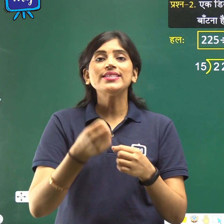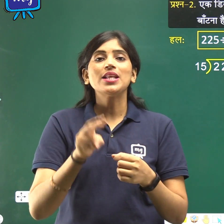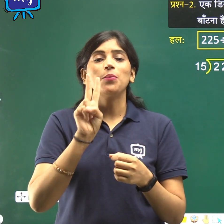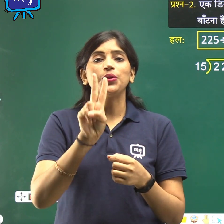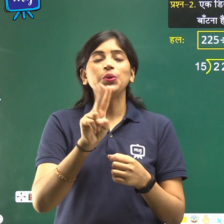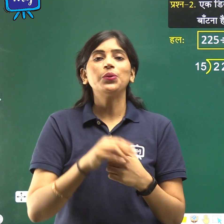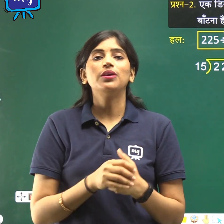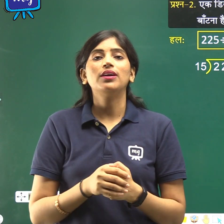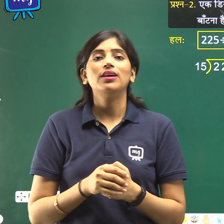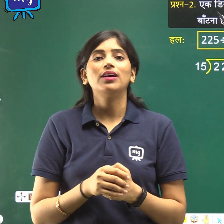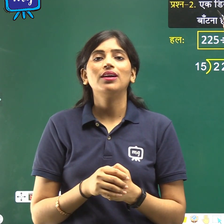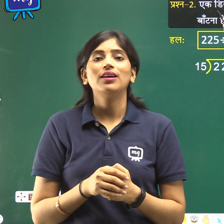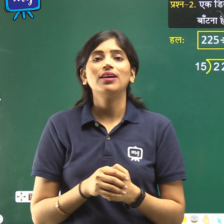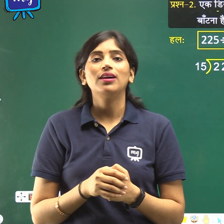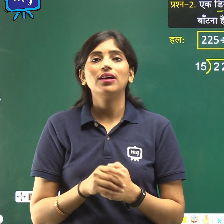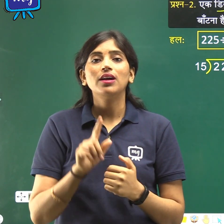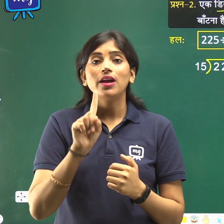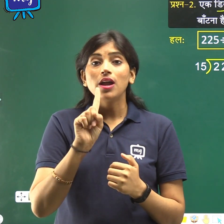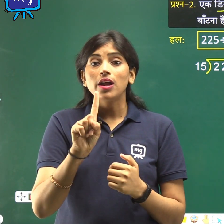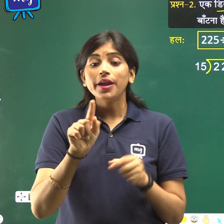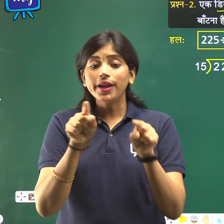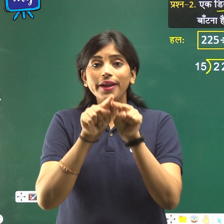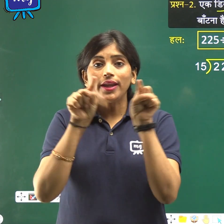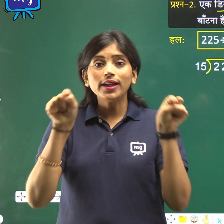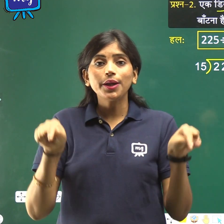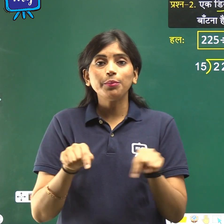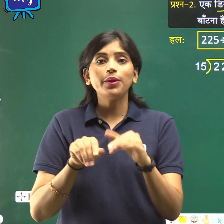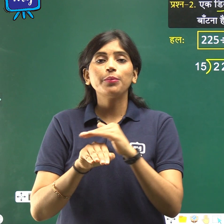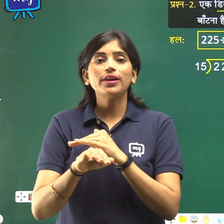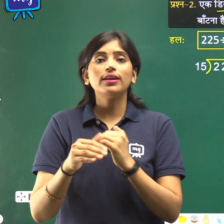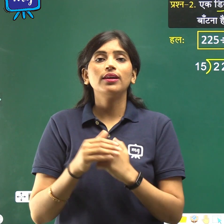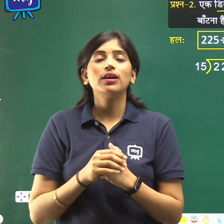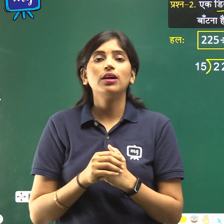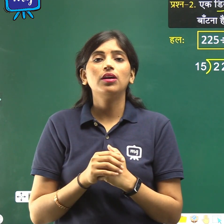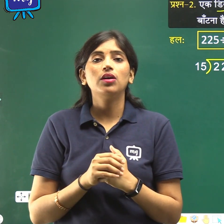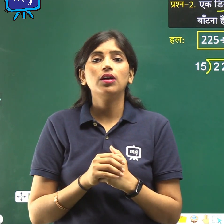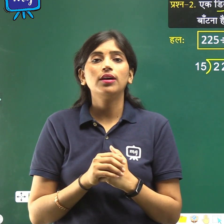2, एक डब्बे में